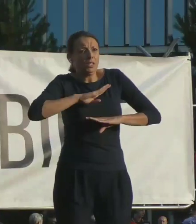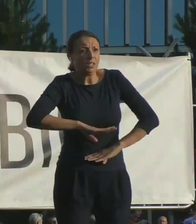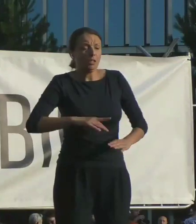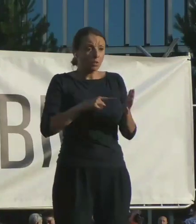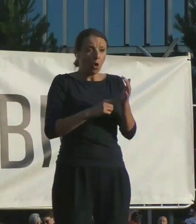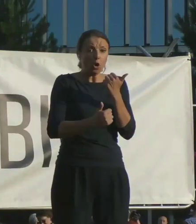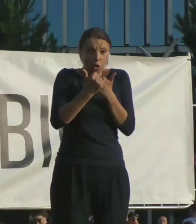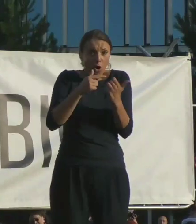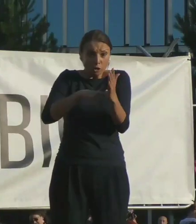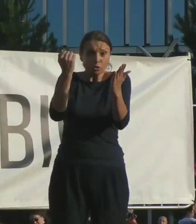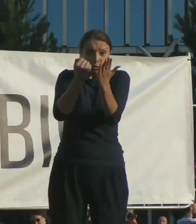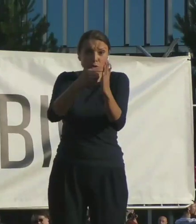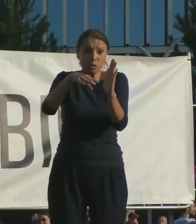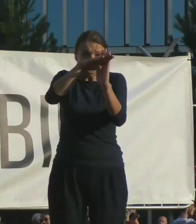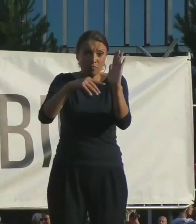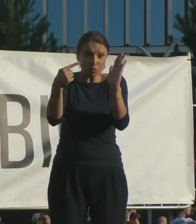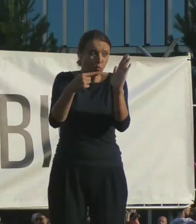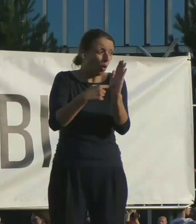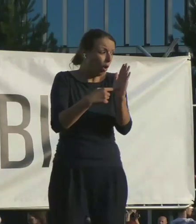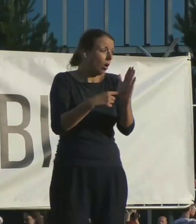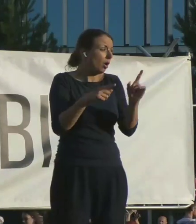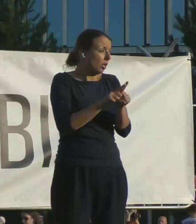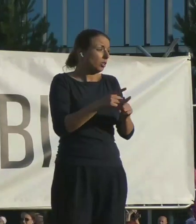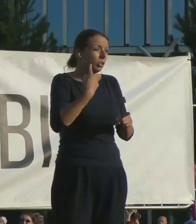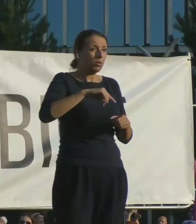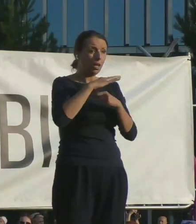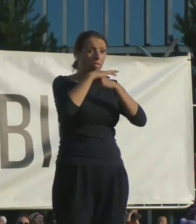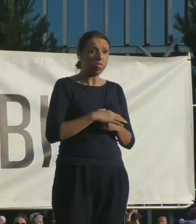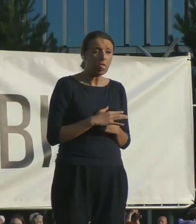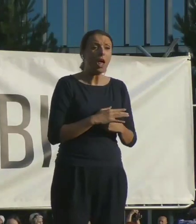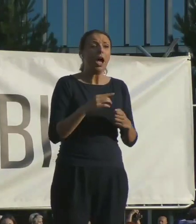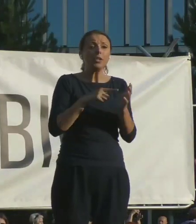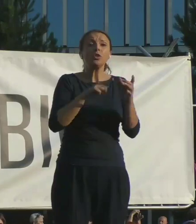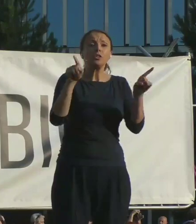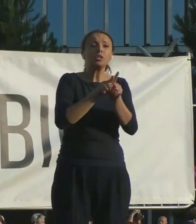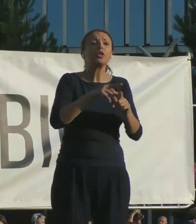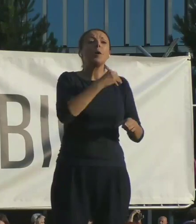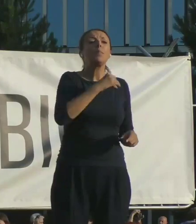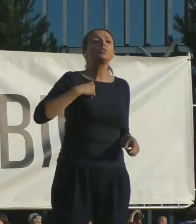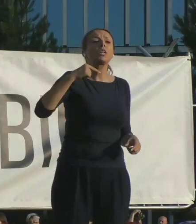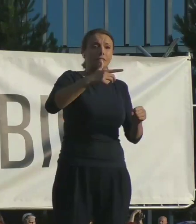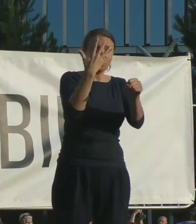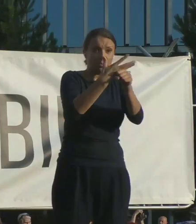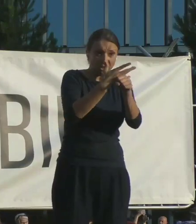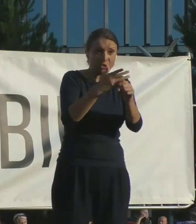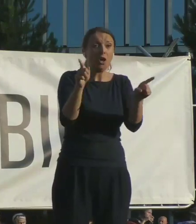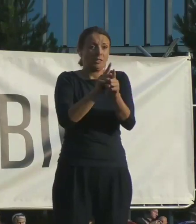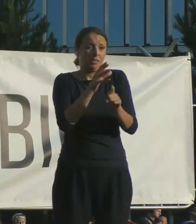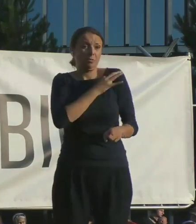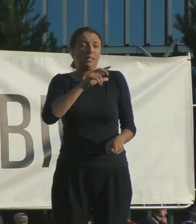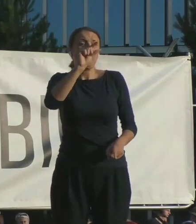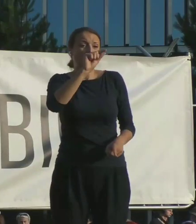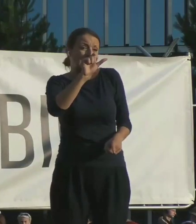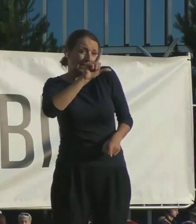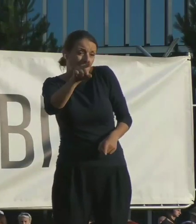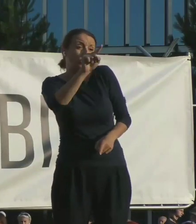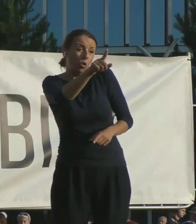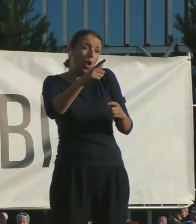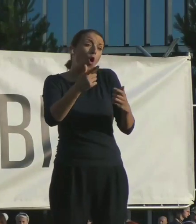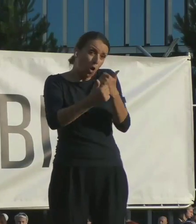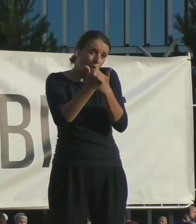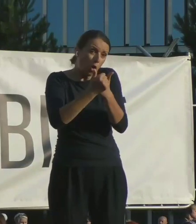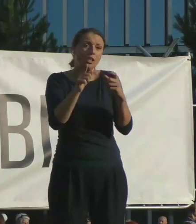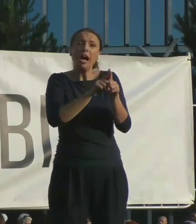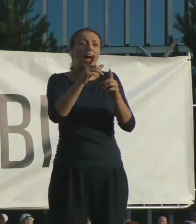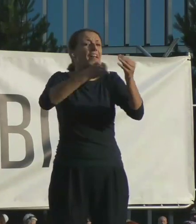chodziło. I tylko o to chodzi teraz Polsce 2050 i PSL-owi, a najbardziej Kosiniakowi